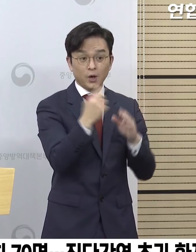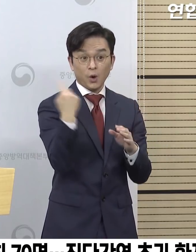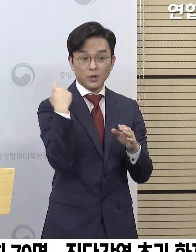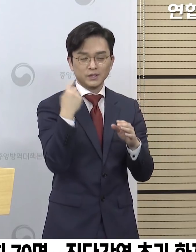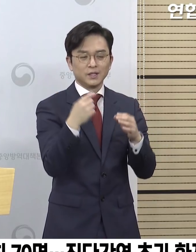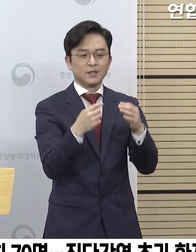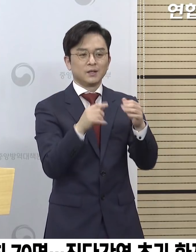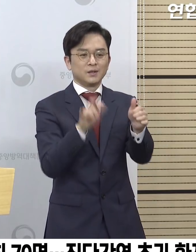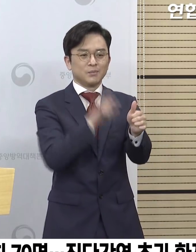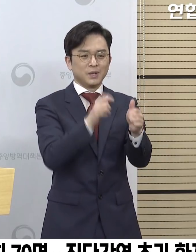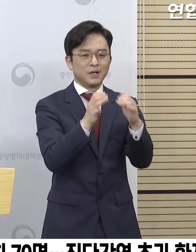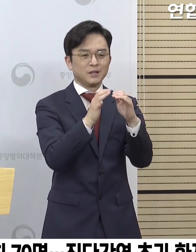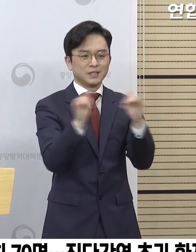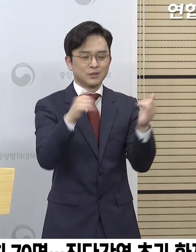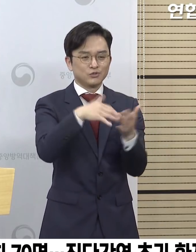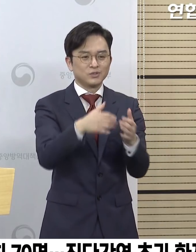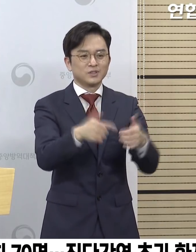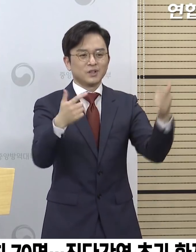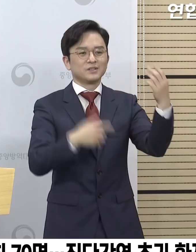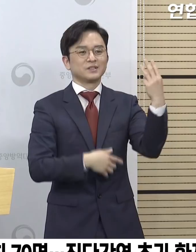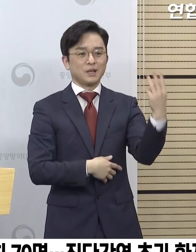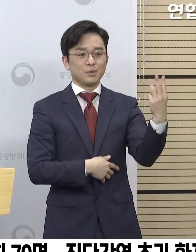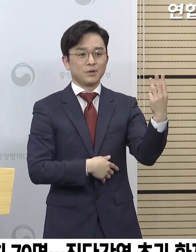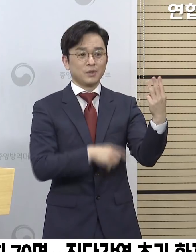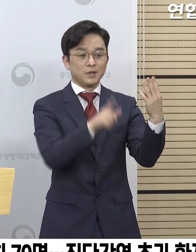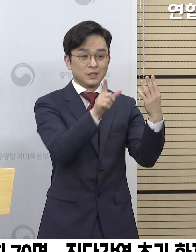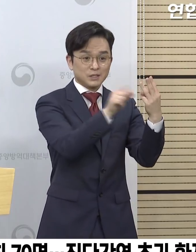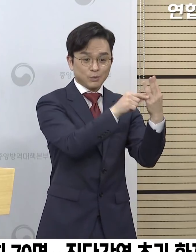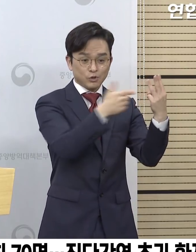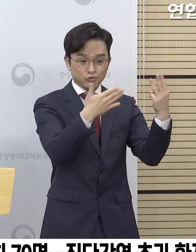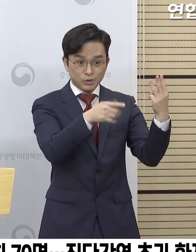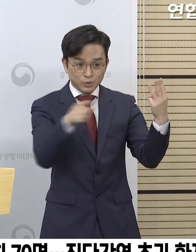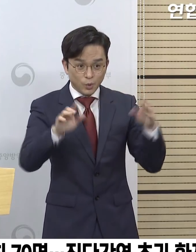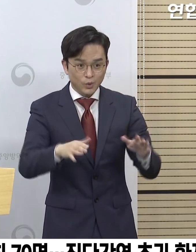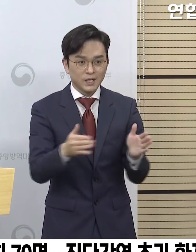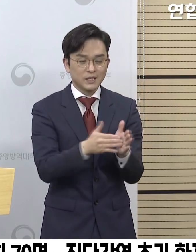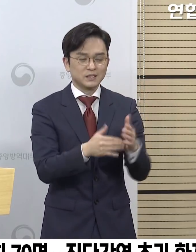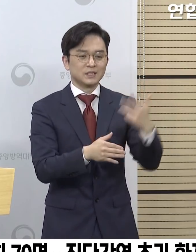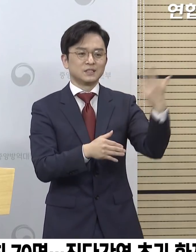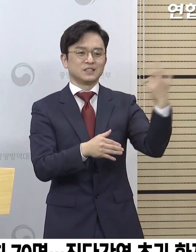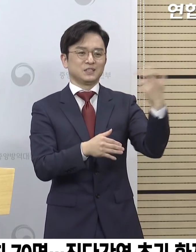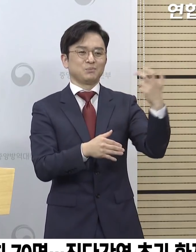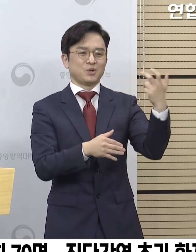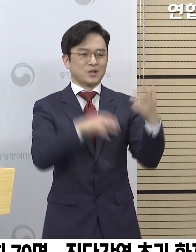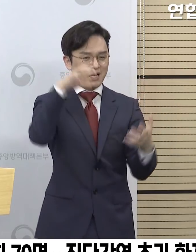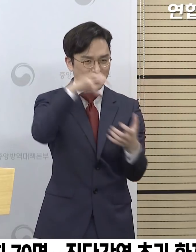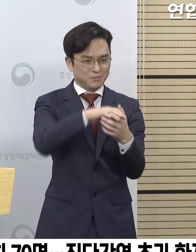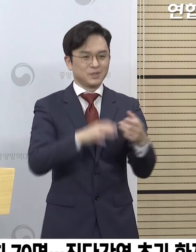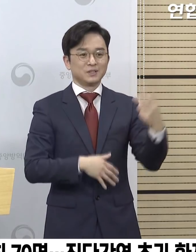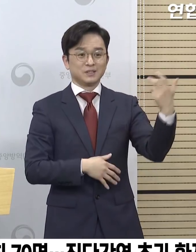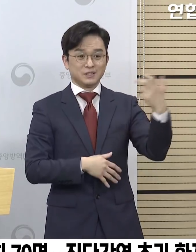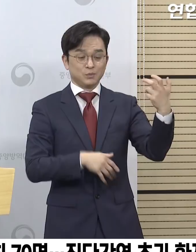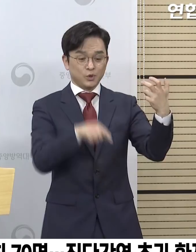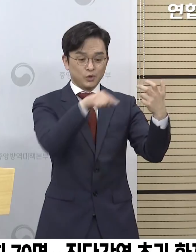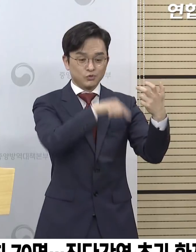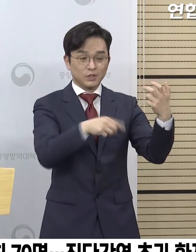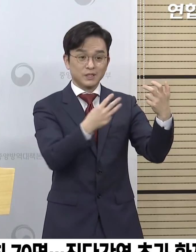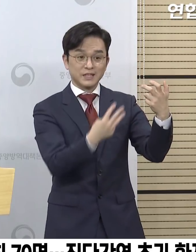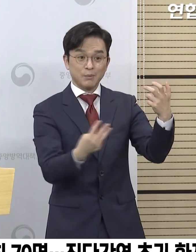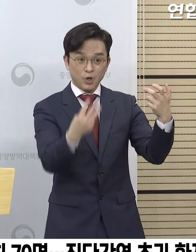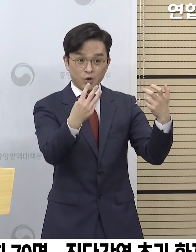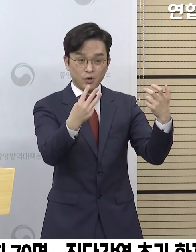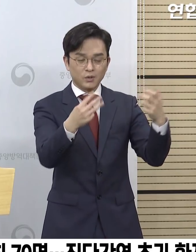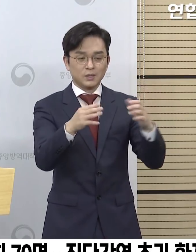4명이 추가로 확진되어 3월 9일부터 현재까지 70명의 확진자가 확인되었습니다. 이 중에 3명은